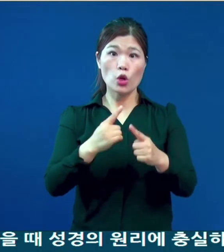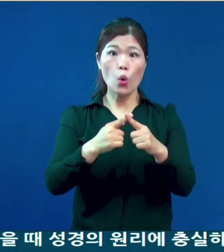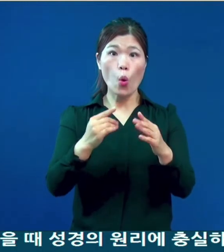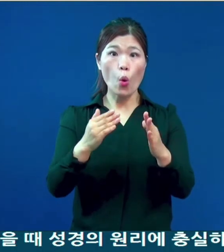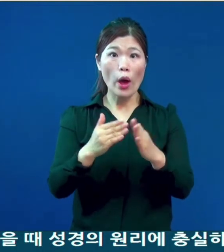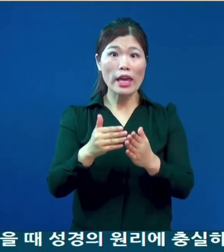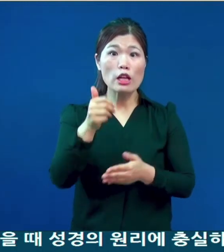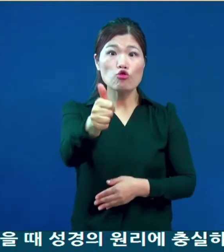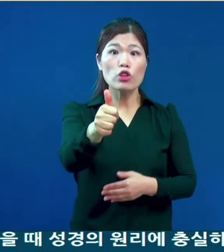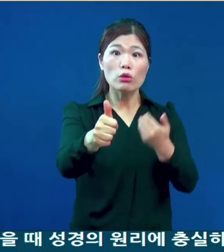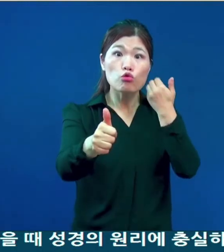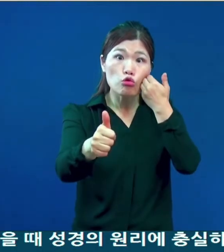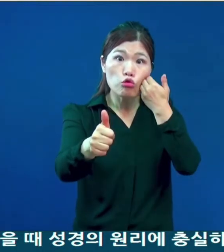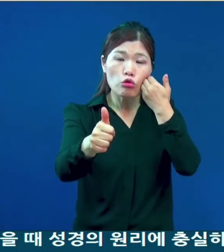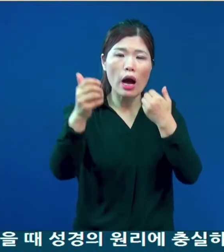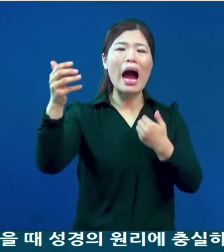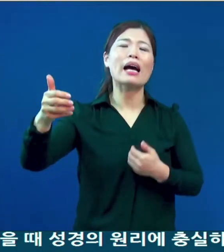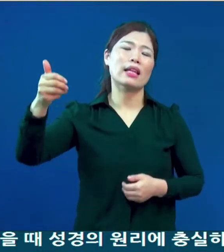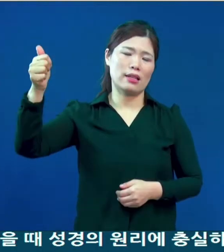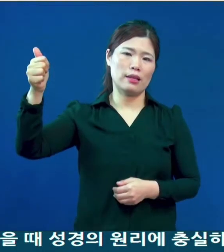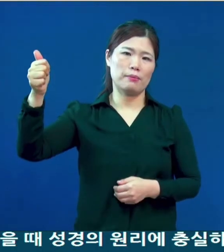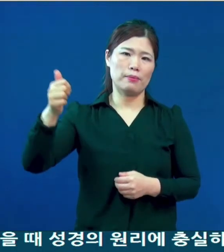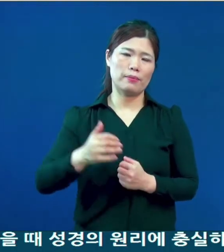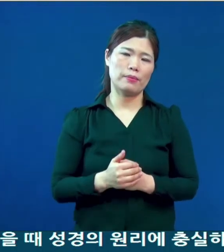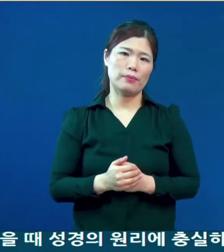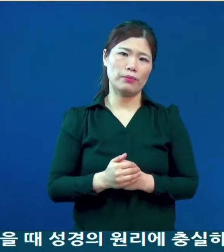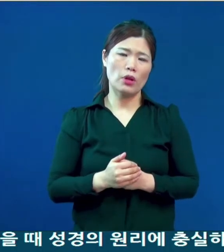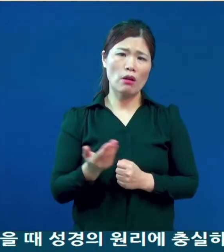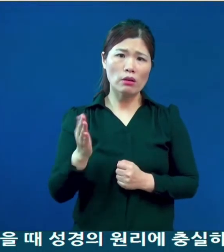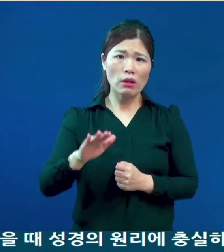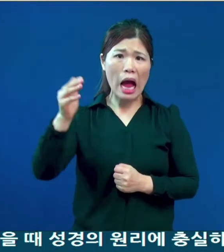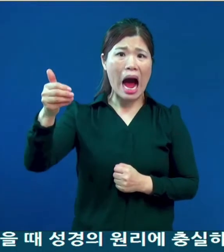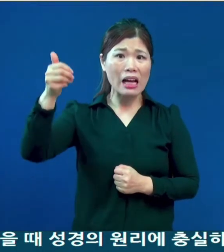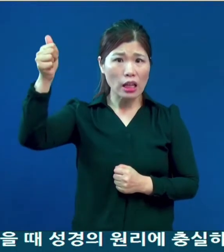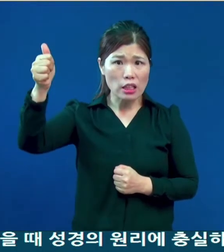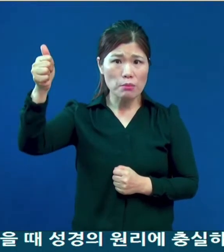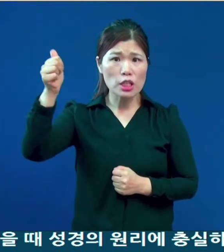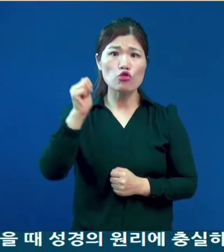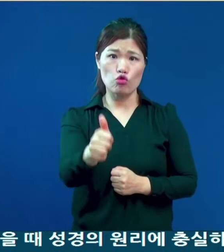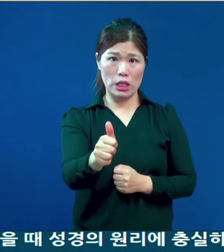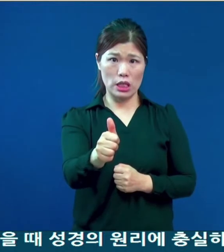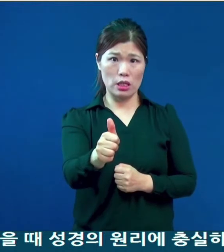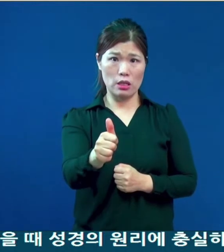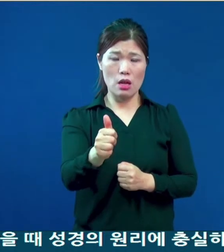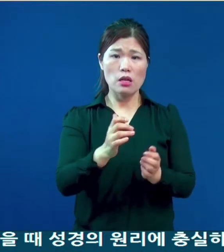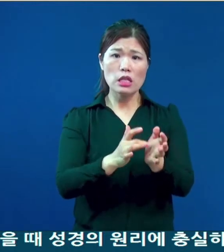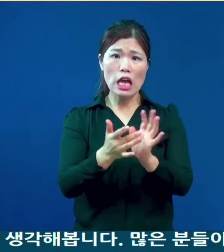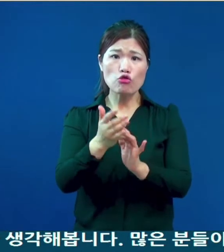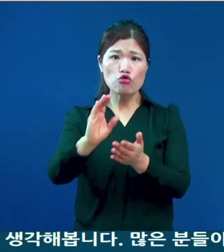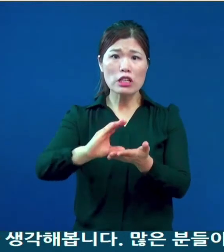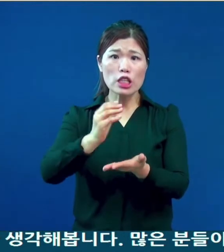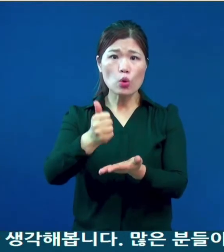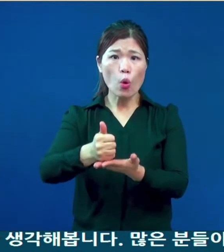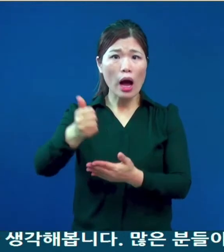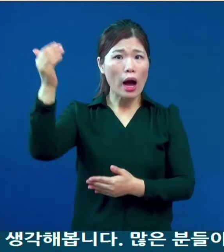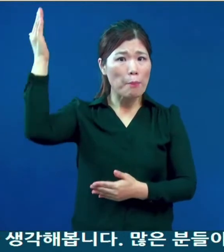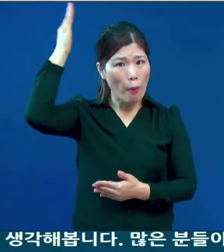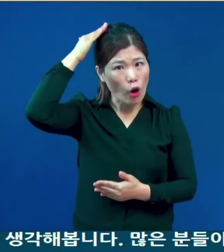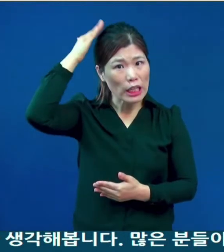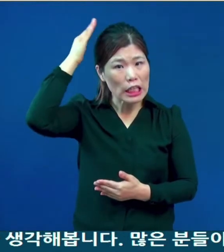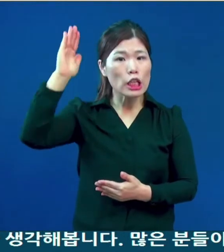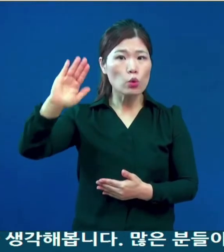주인은 하나님이시죠. 그런데 하나님이 주인이시고 예수 그리스도가 머리이신데